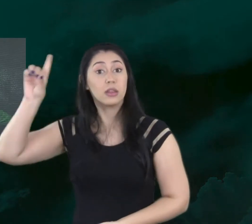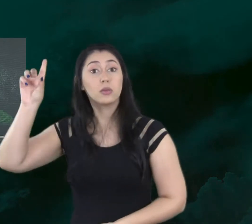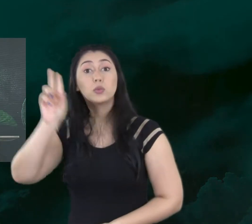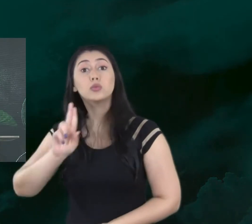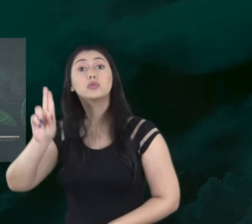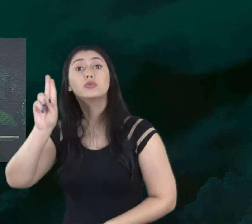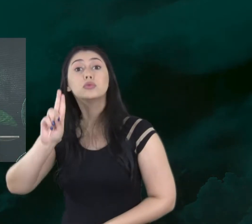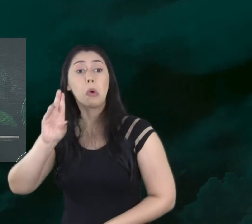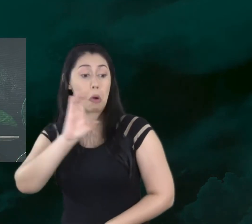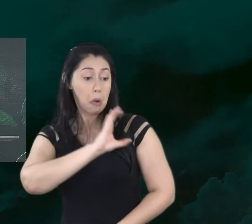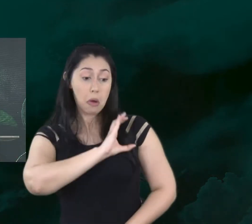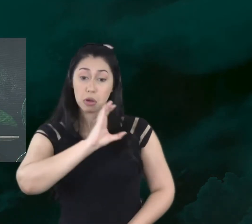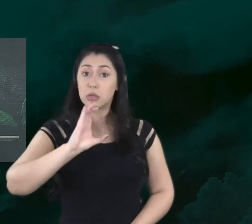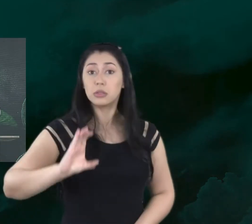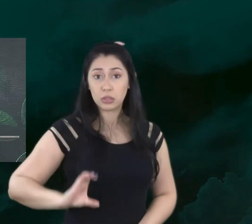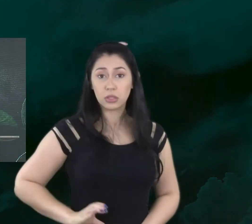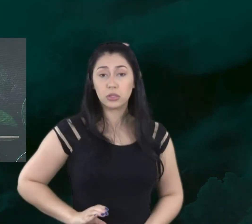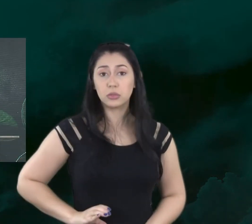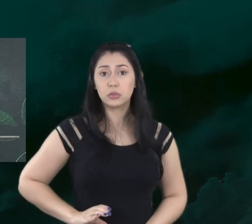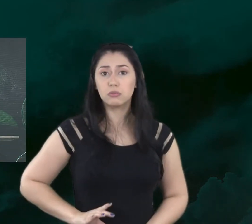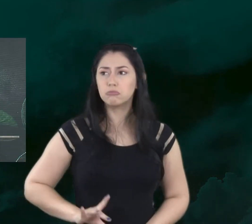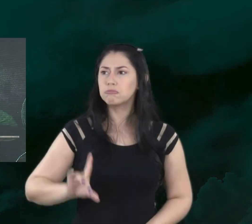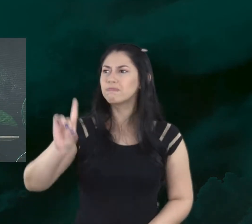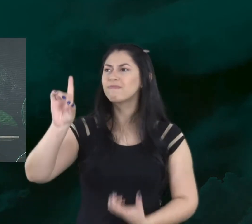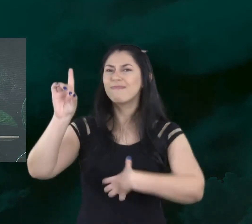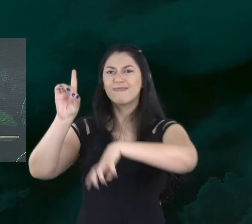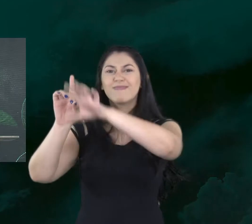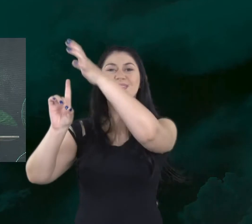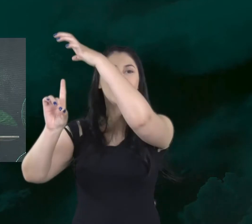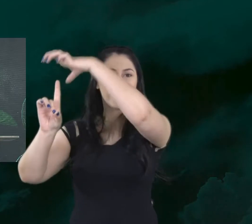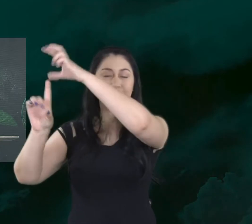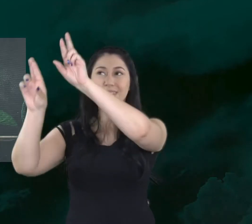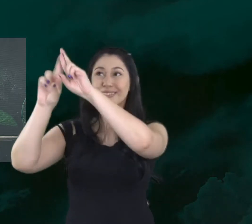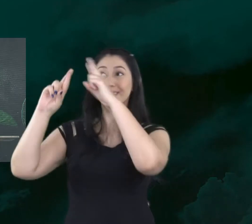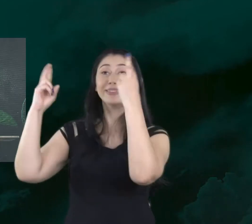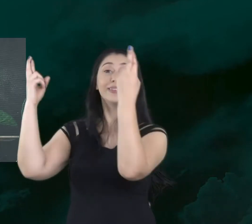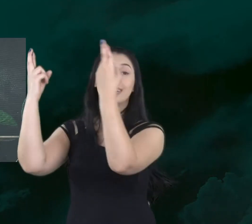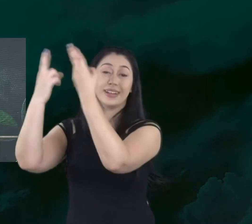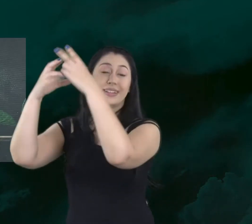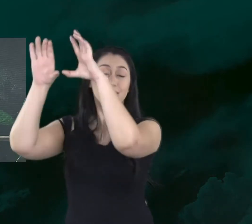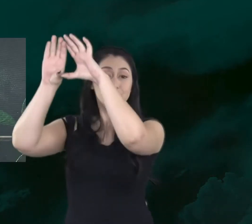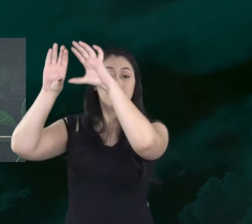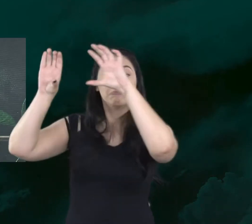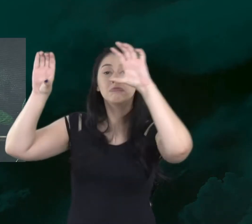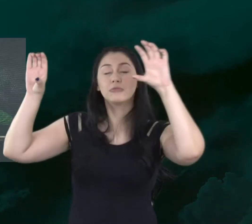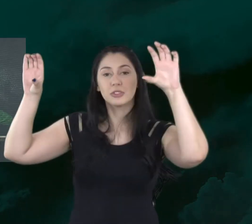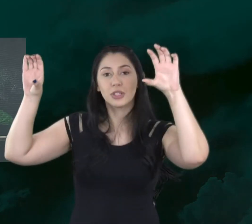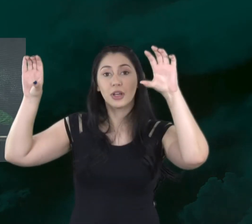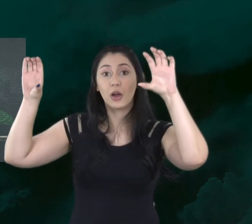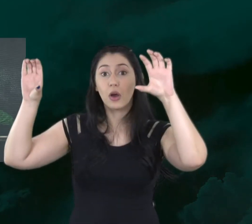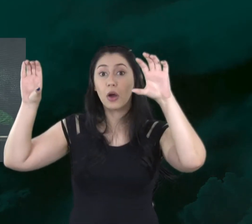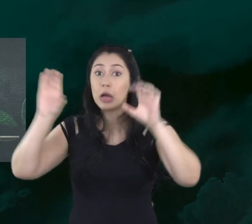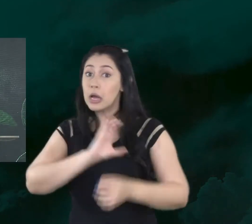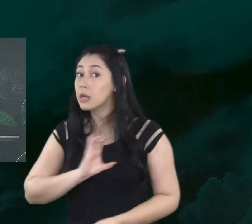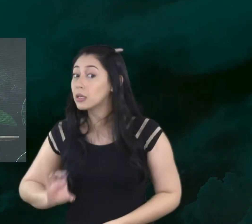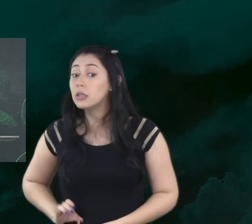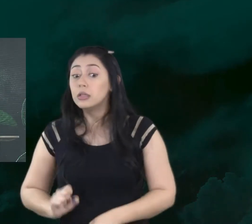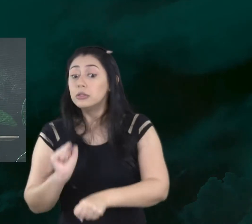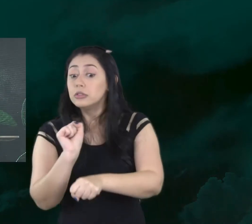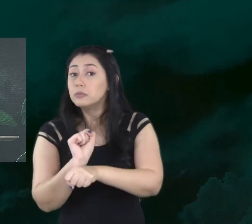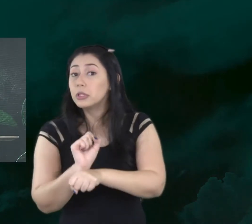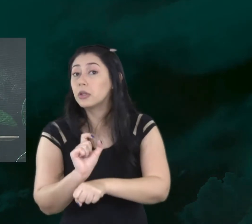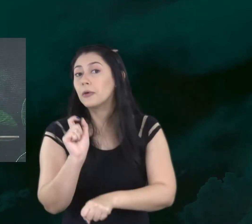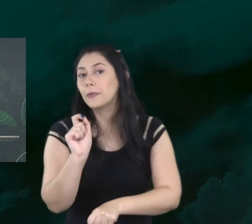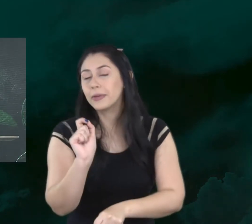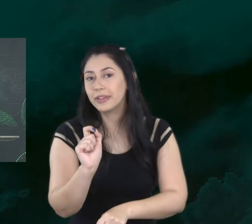Cristo para ser, né, o rei do reino dos céus, e Ele apenas está esperando que